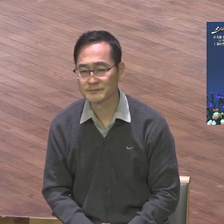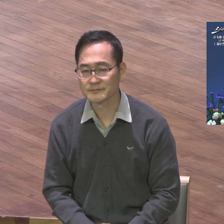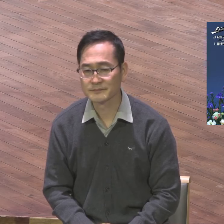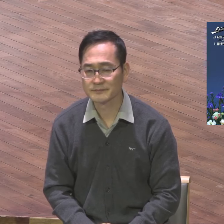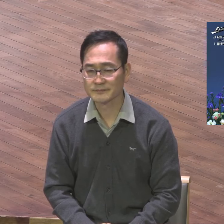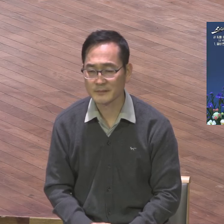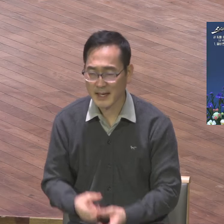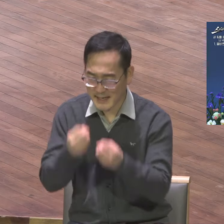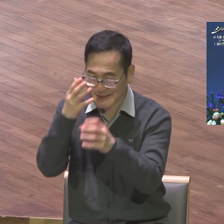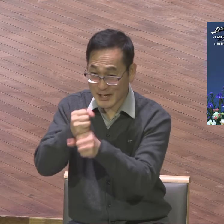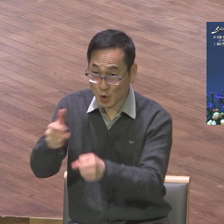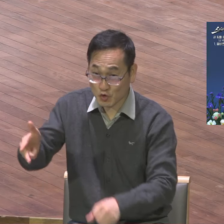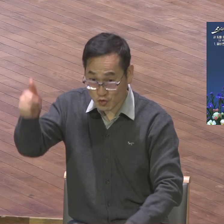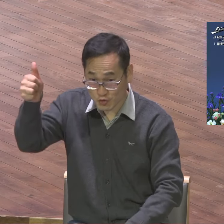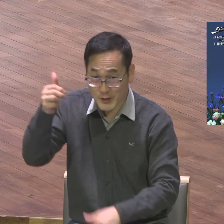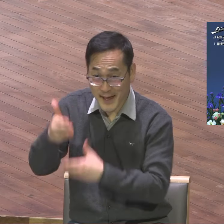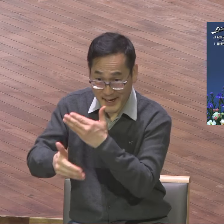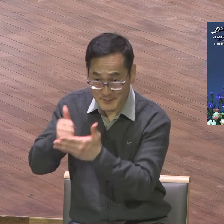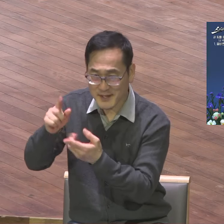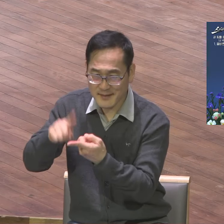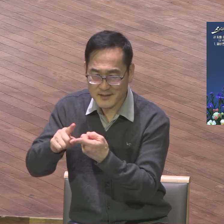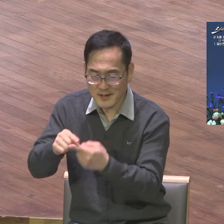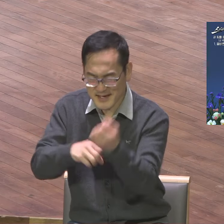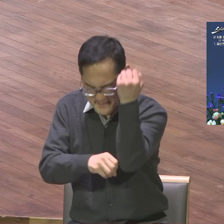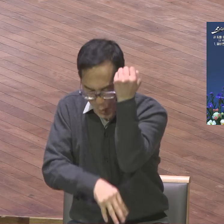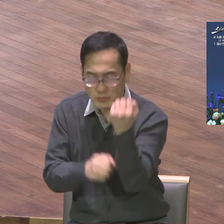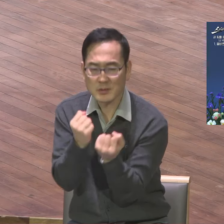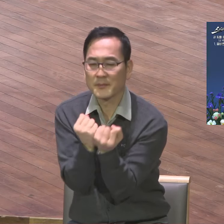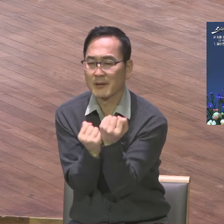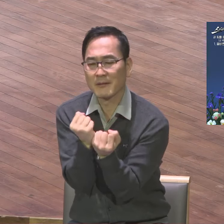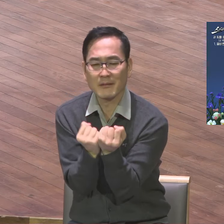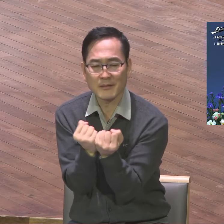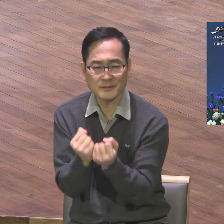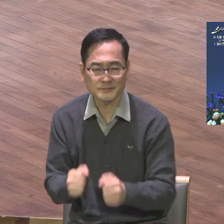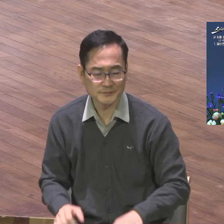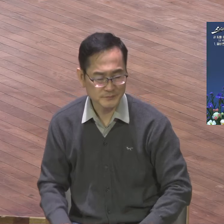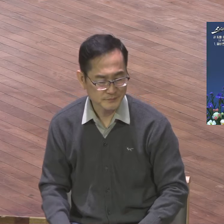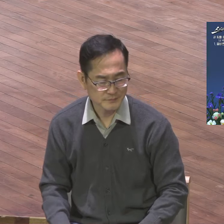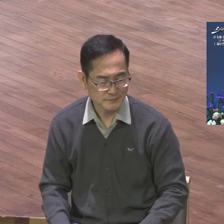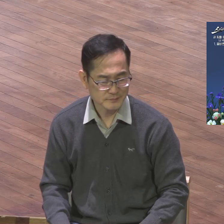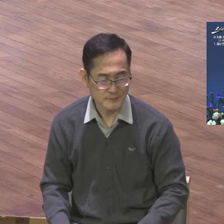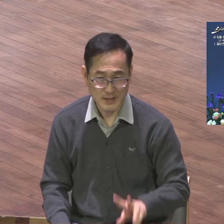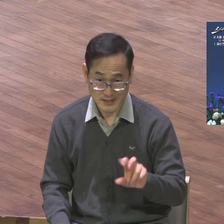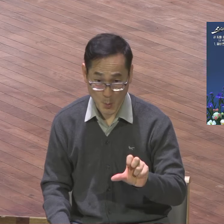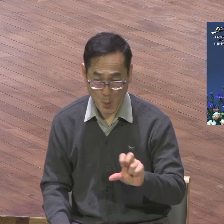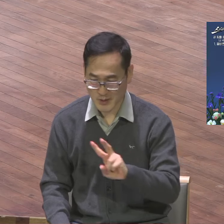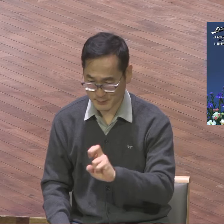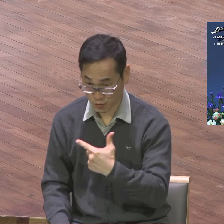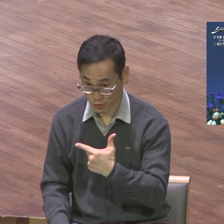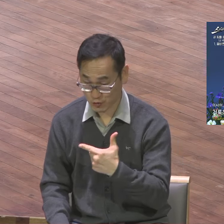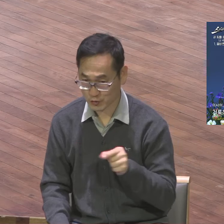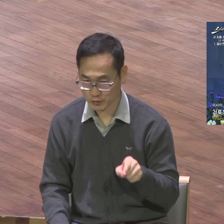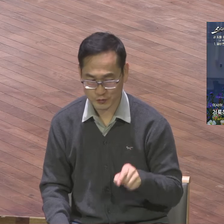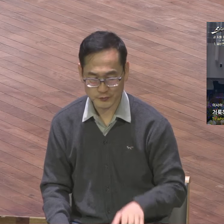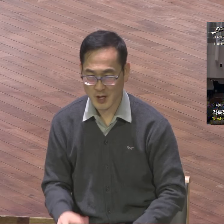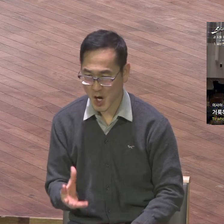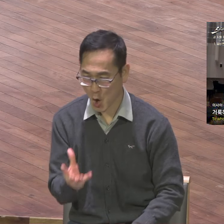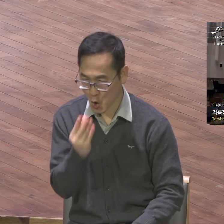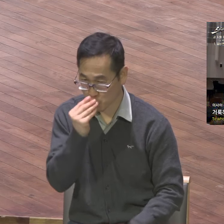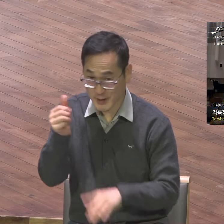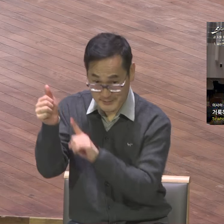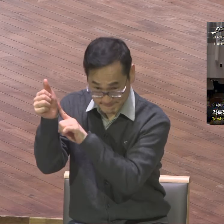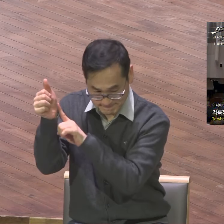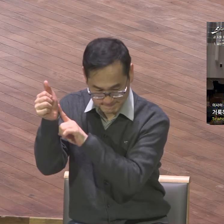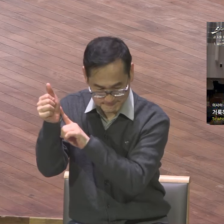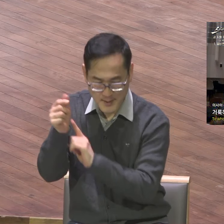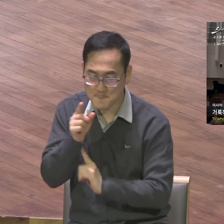창조주 하나님에 대해서 구구절절히 설명해 주고 있어요. 25절로 26절 보면 결론적으로 이렇게 말합니다. 거룩하신 이가